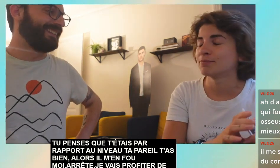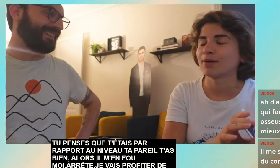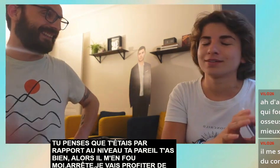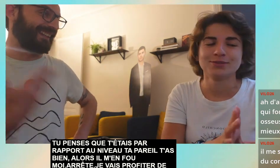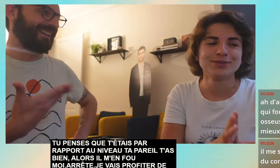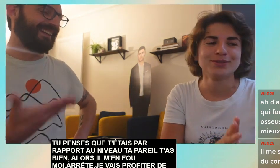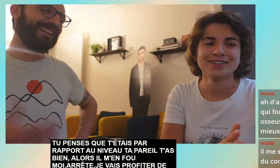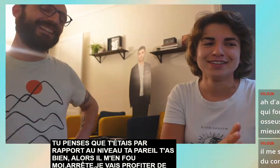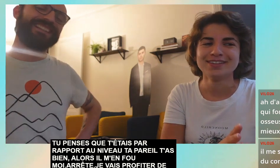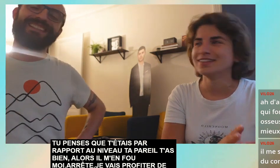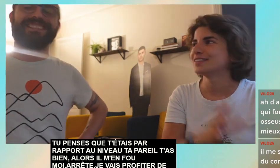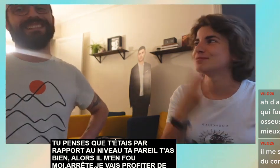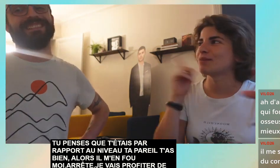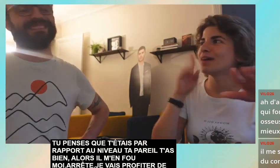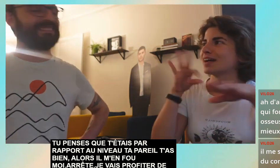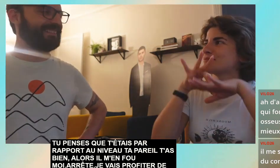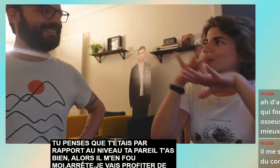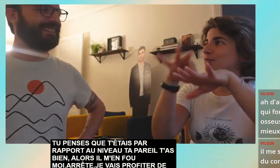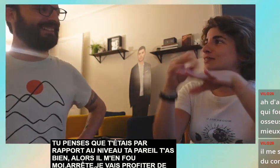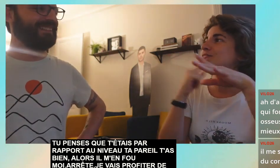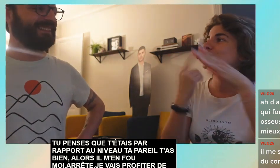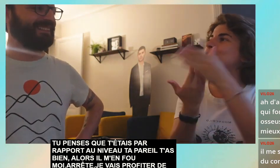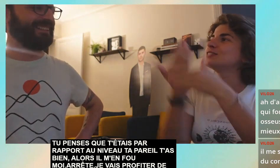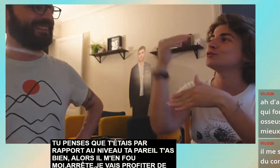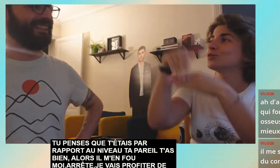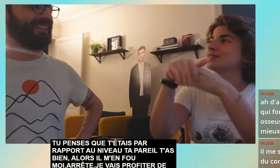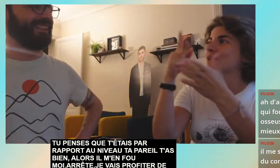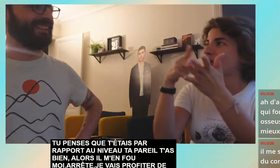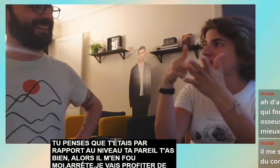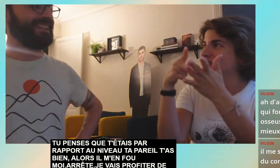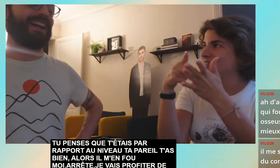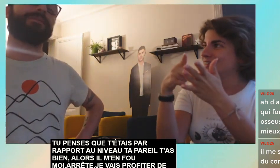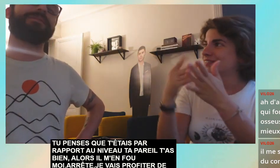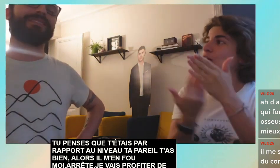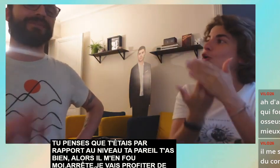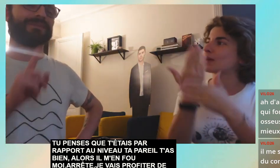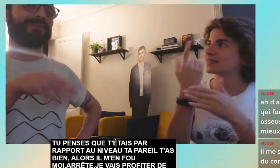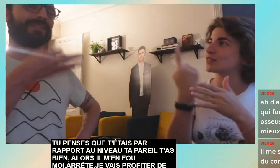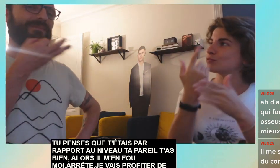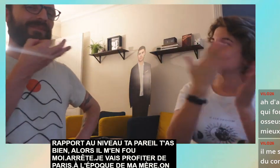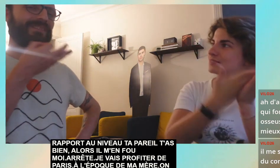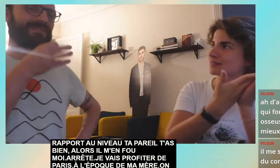l'époque, c'était ma mère qui m'a accompagnée, ça me faisait une journée à Paris. Ah bah oui. Le matin, tout ça.